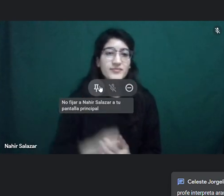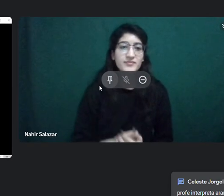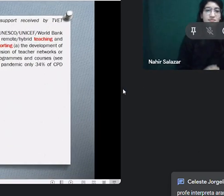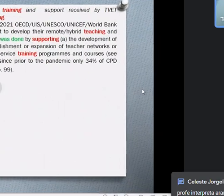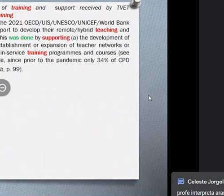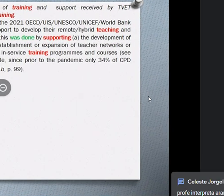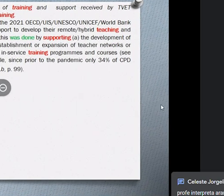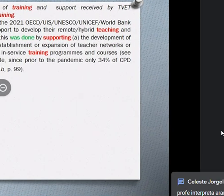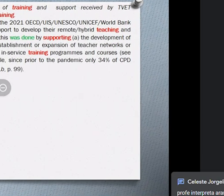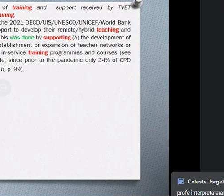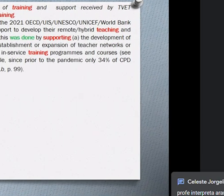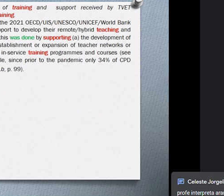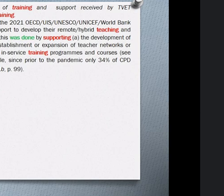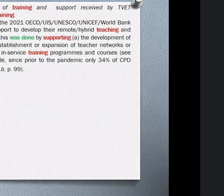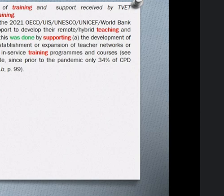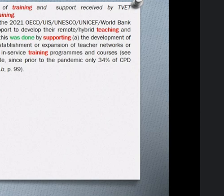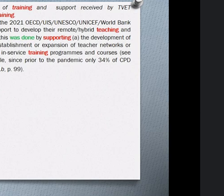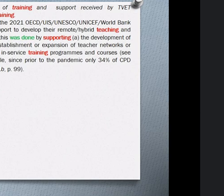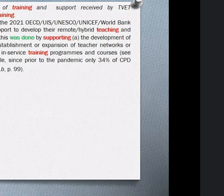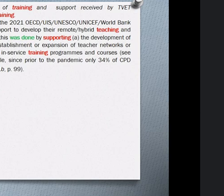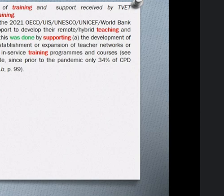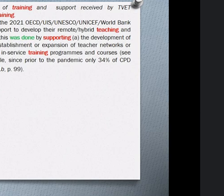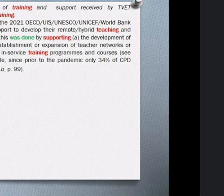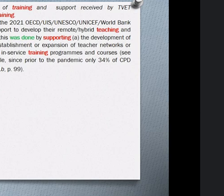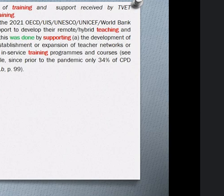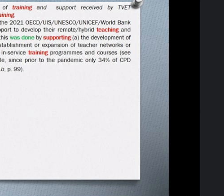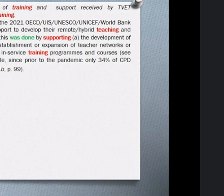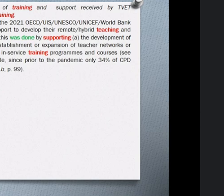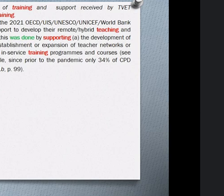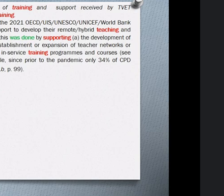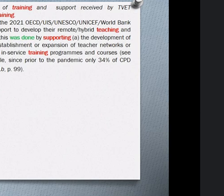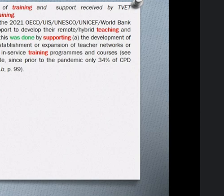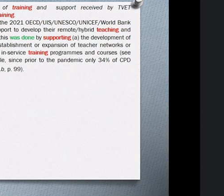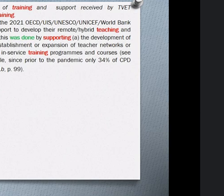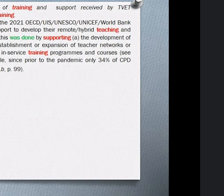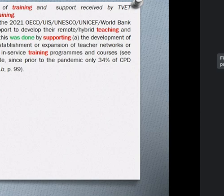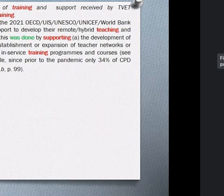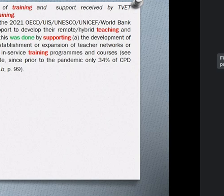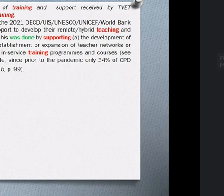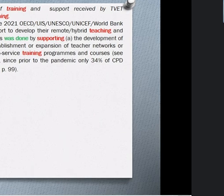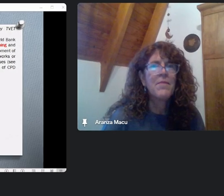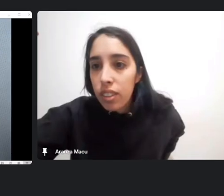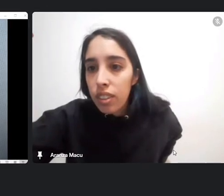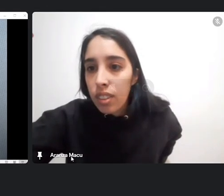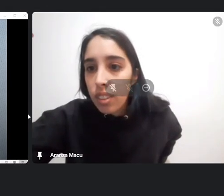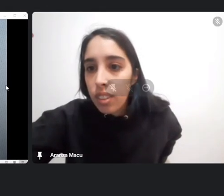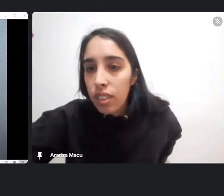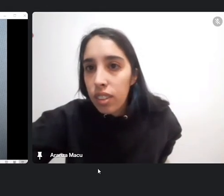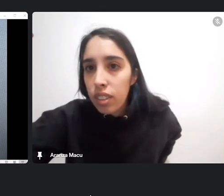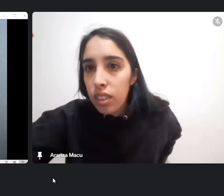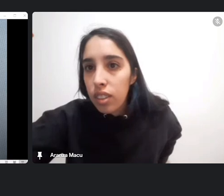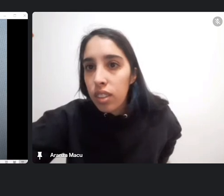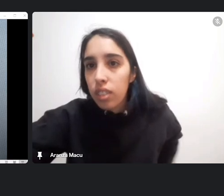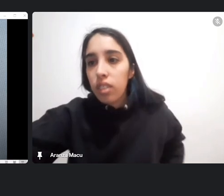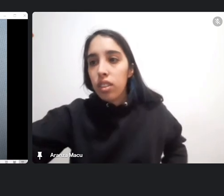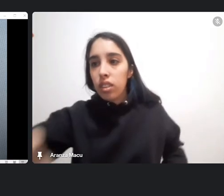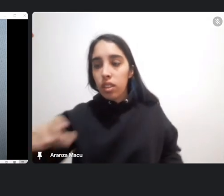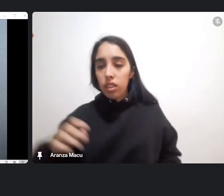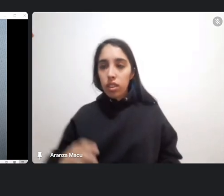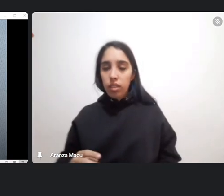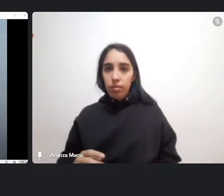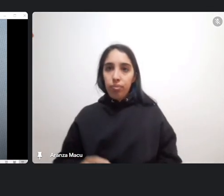¿Dónde está Aranza? ¿Hablas, Aranza? Ahí está. Bien. Acá.